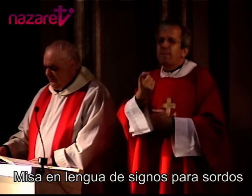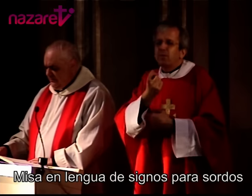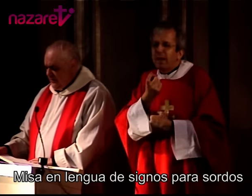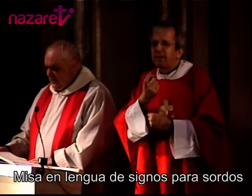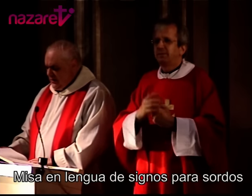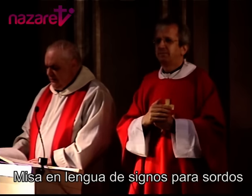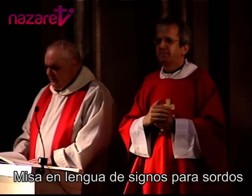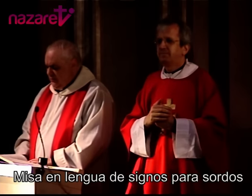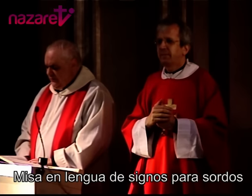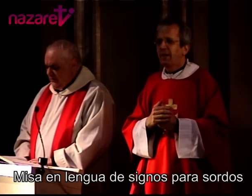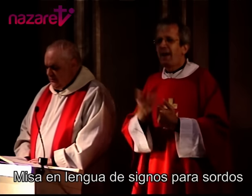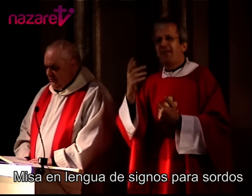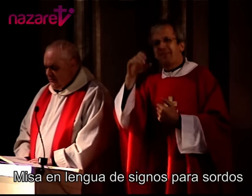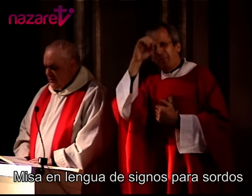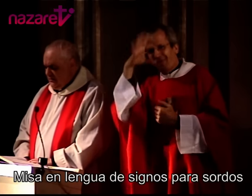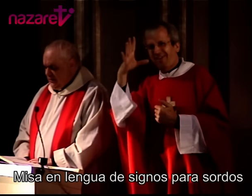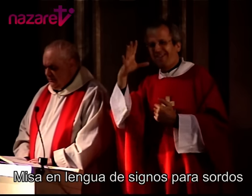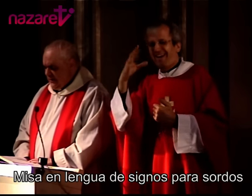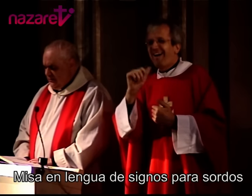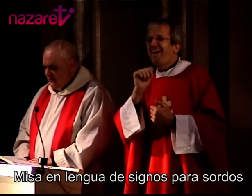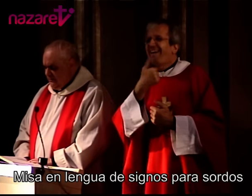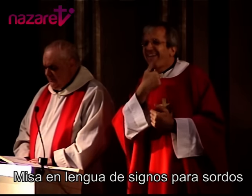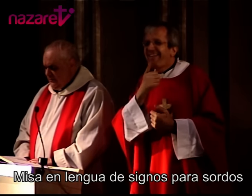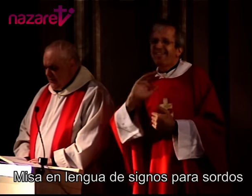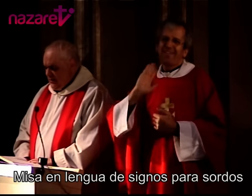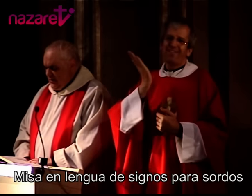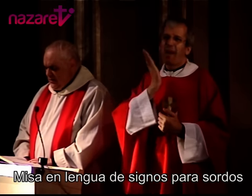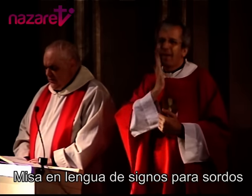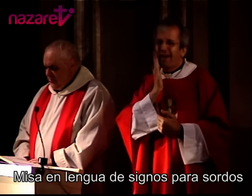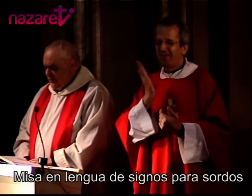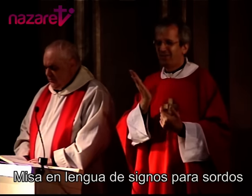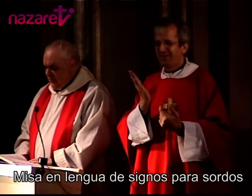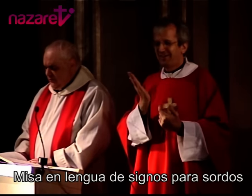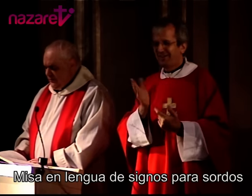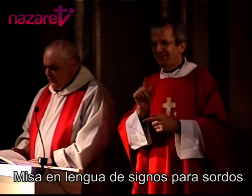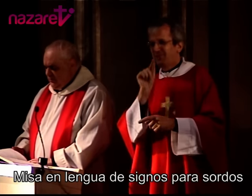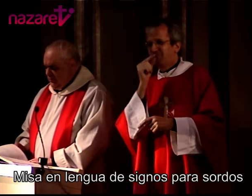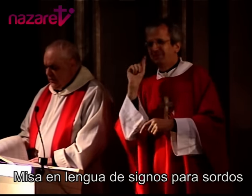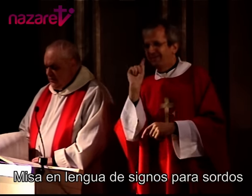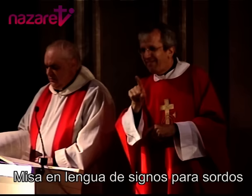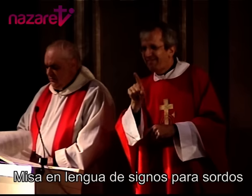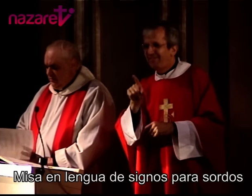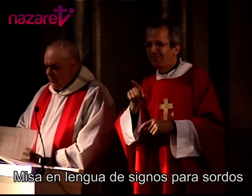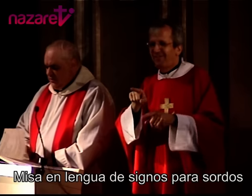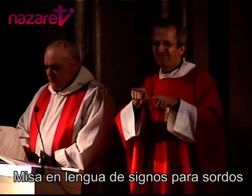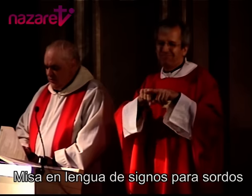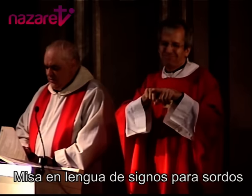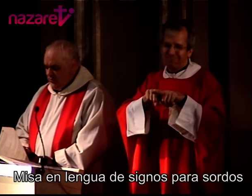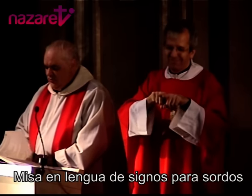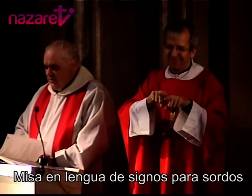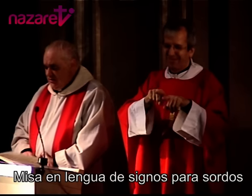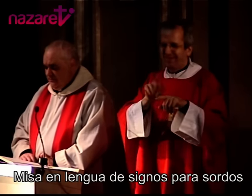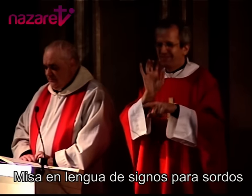diciendo: «Haz de profeta, ¿quién te ha pegado?». E insultándolo, proferían contra él otras